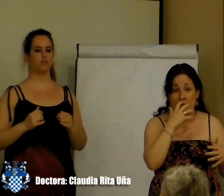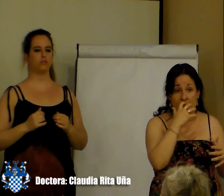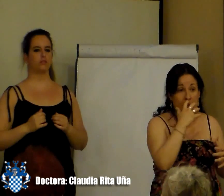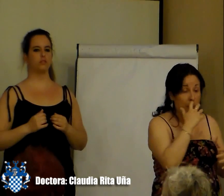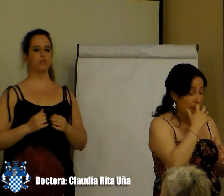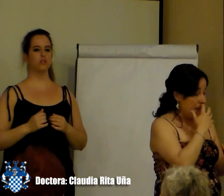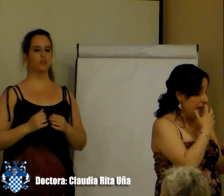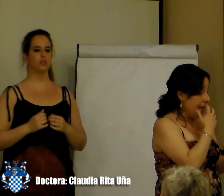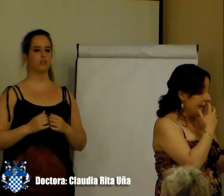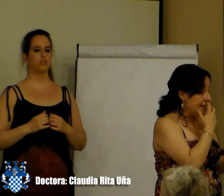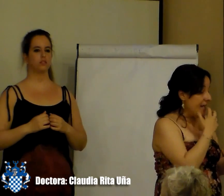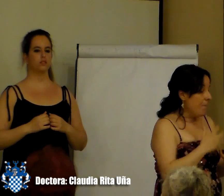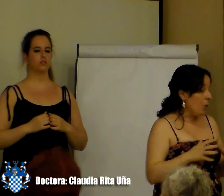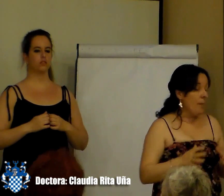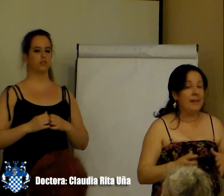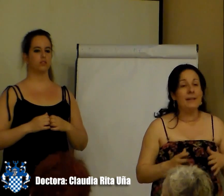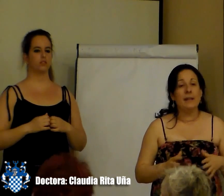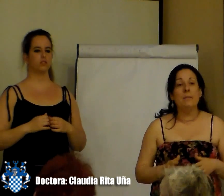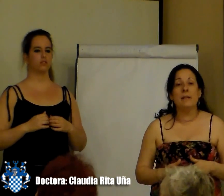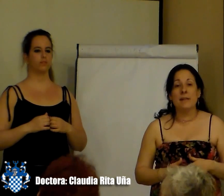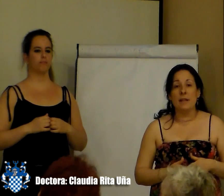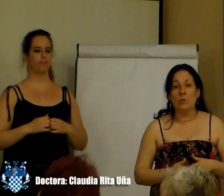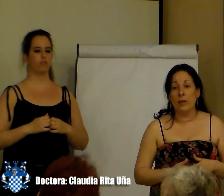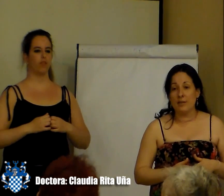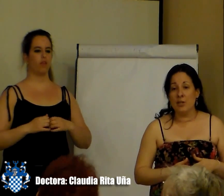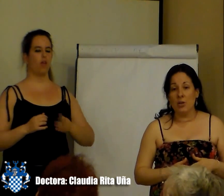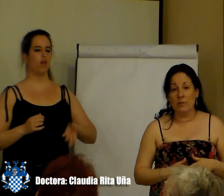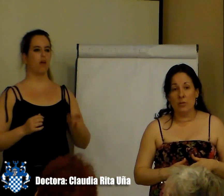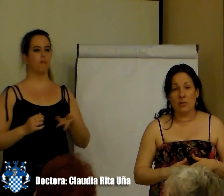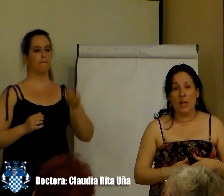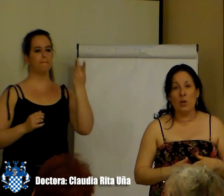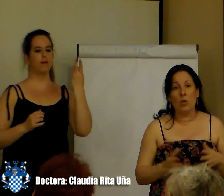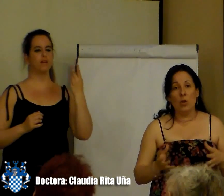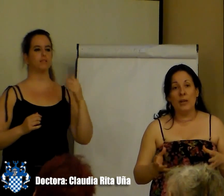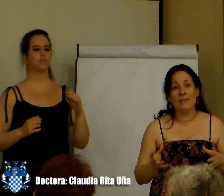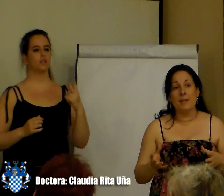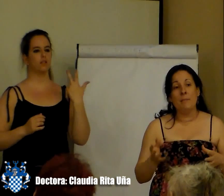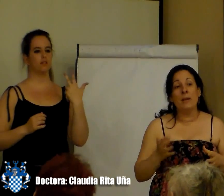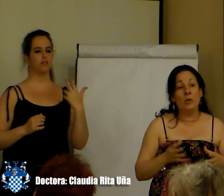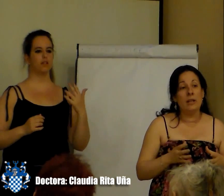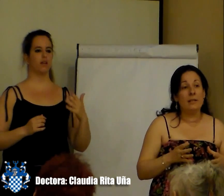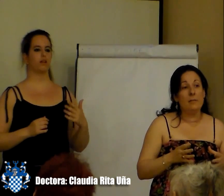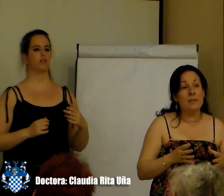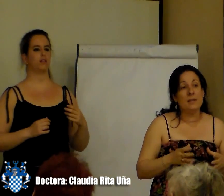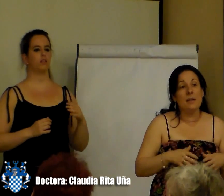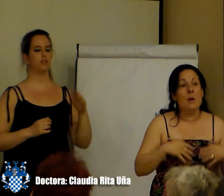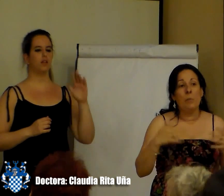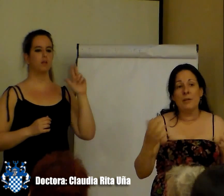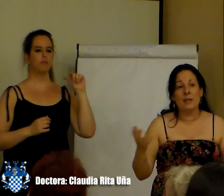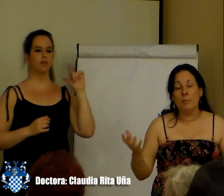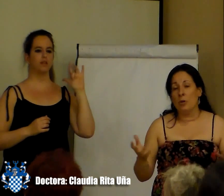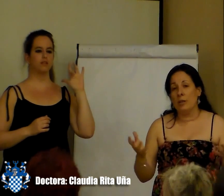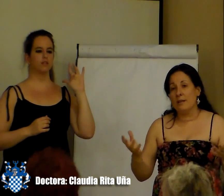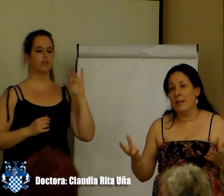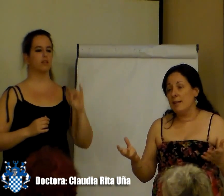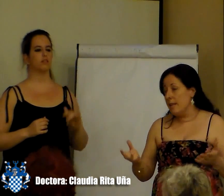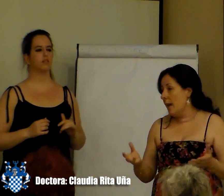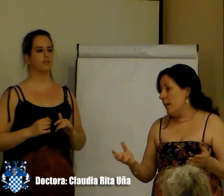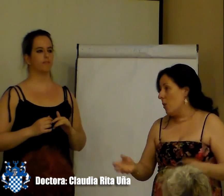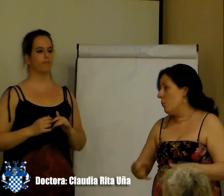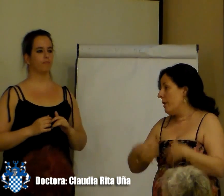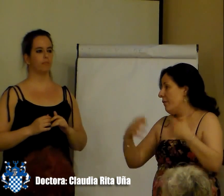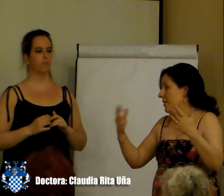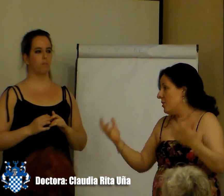bien generalizado, que sea por más de 3 meses de duración, o sea los dolores menores de 3 meses pueden ser por